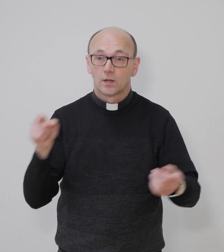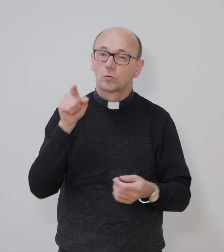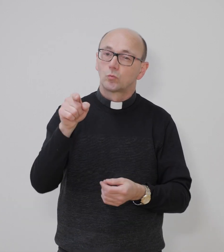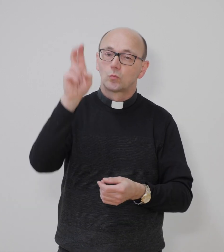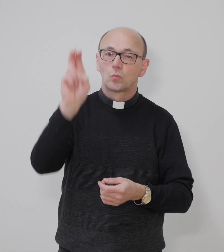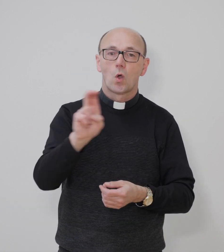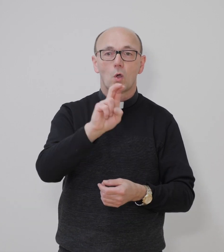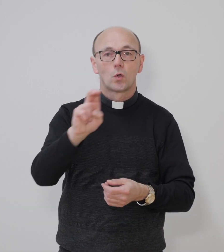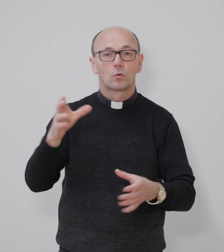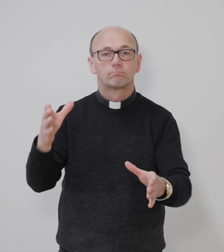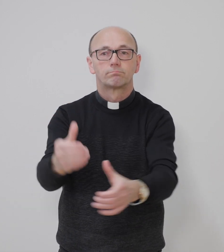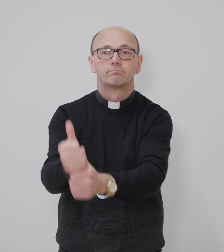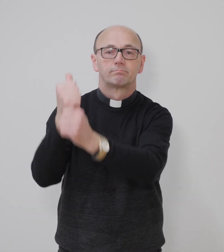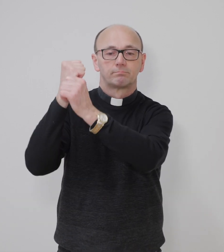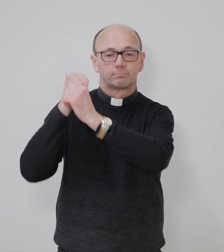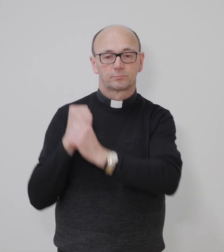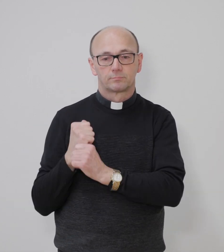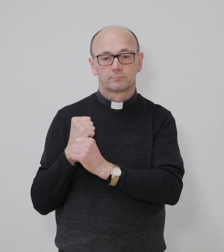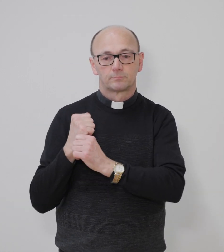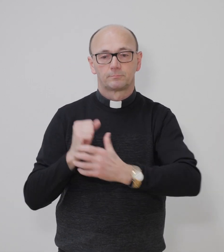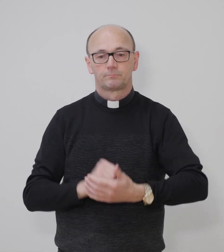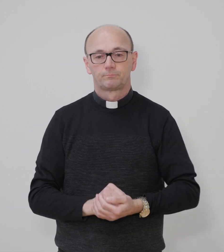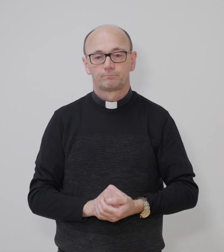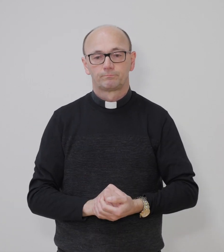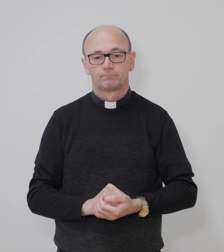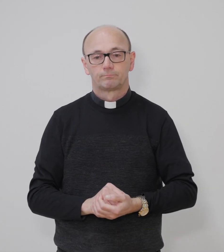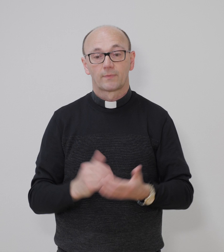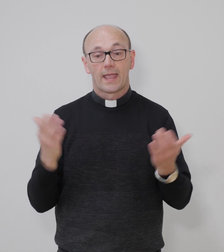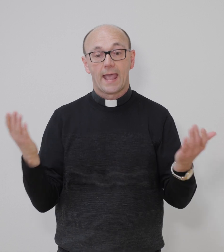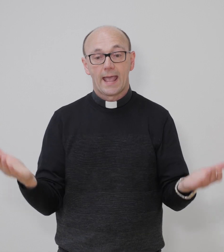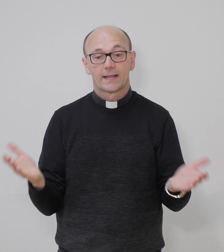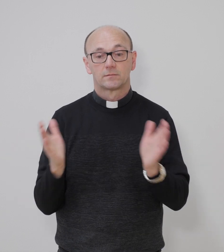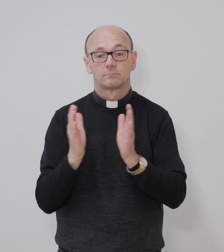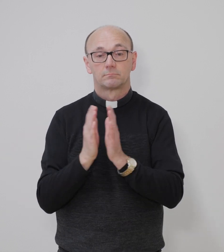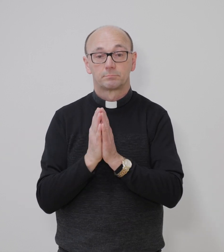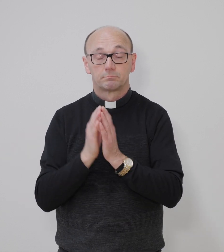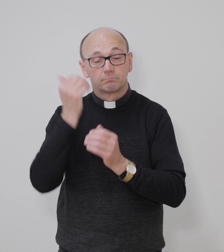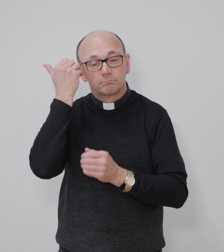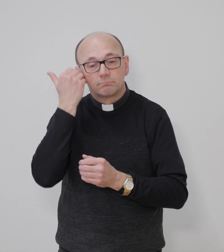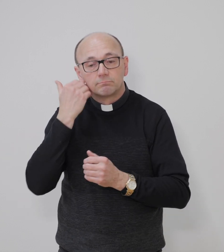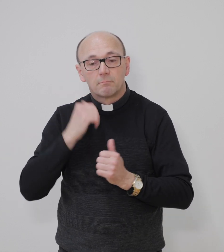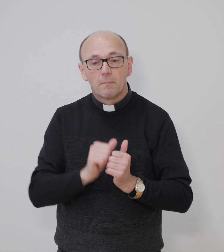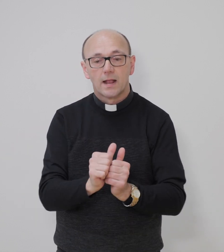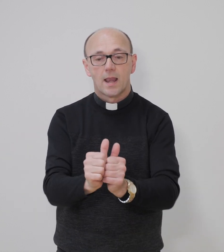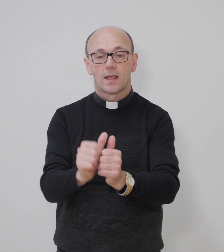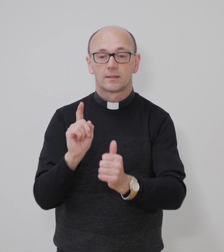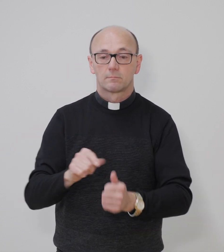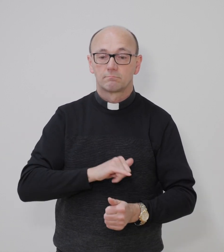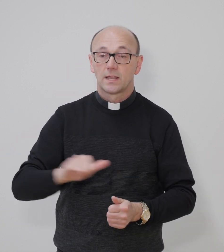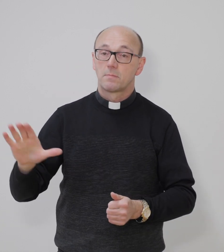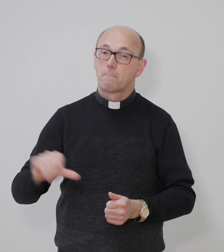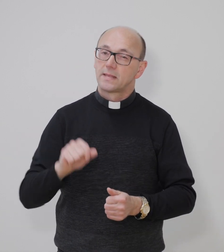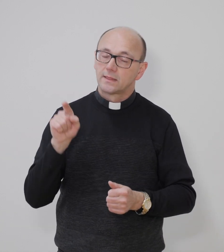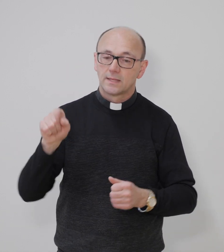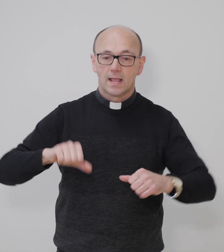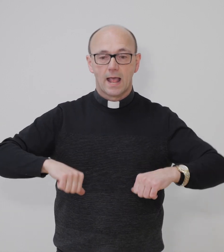auf seine Schultern genommen hat. Herr Jesus Christus, steh uns bei, dass wir alle Zeit mit dir leben und in das